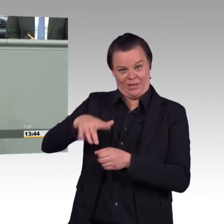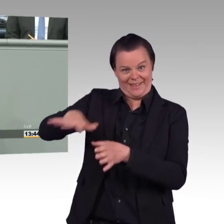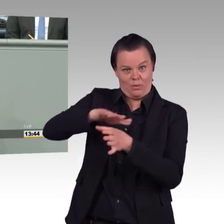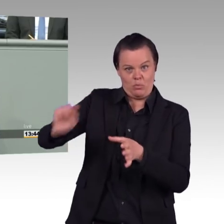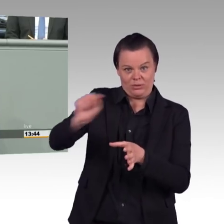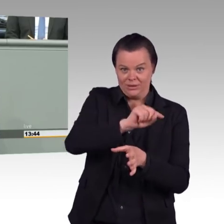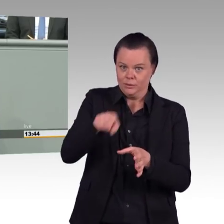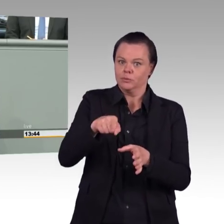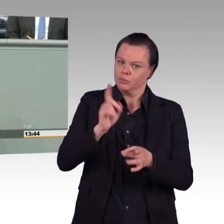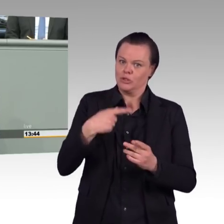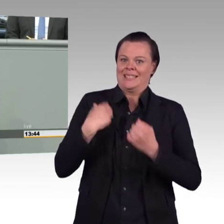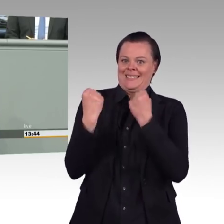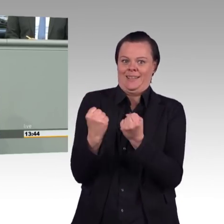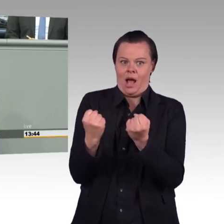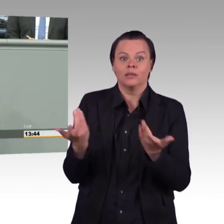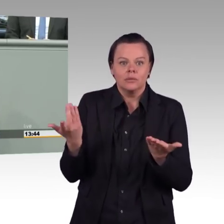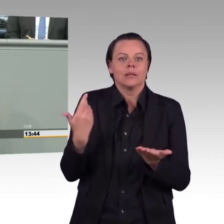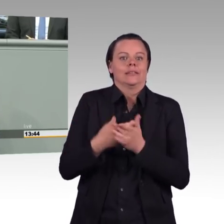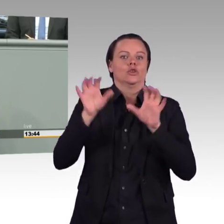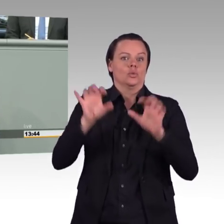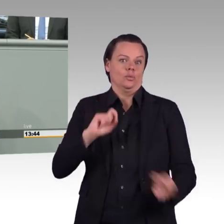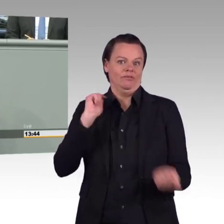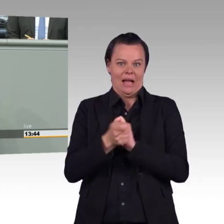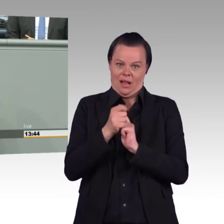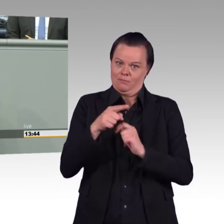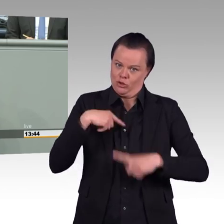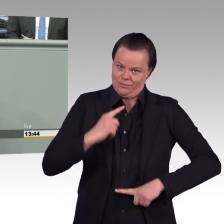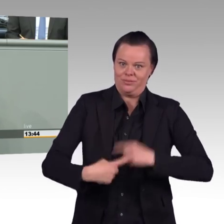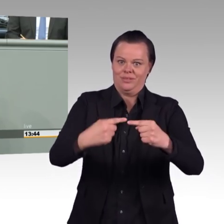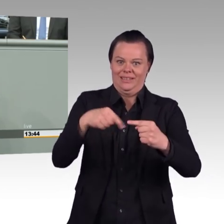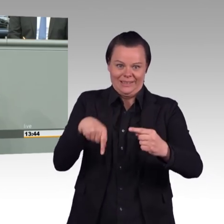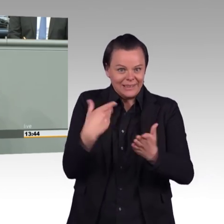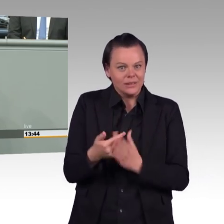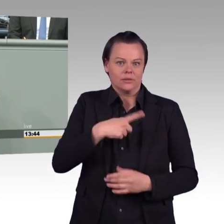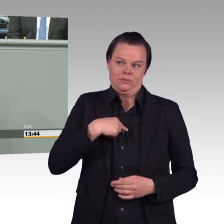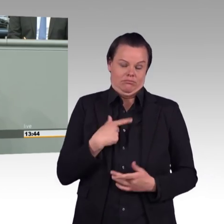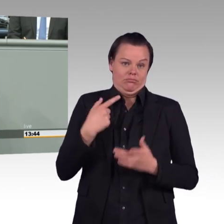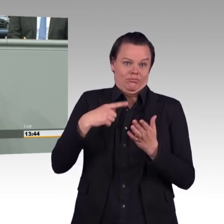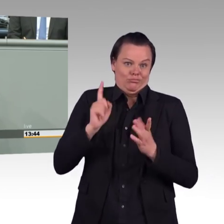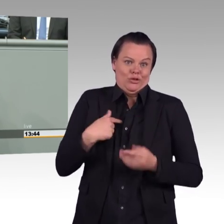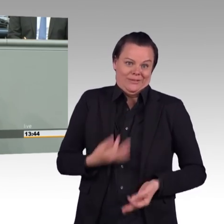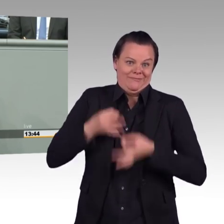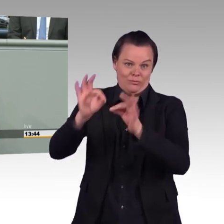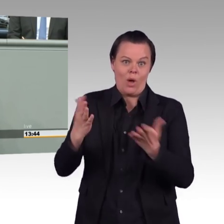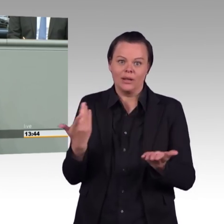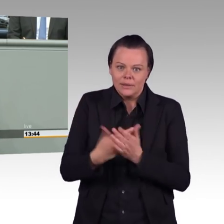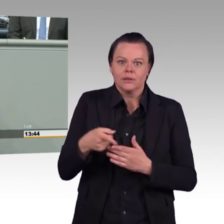Klimabewegungen unterstützen werden. Denn es geht um die Rettung der gesamten Menschheit. Und da können wir nicht drum labieren. Vielen Dank.